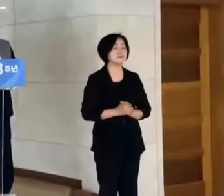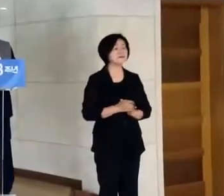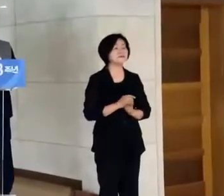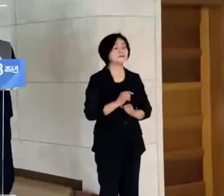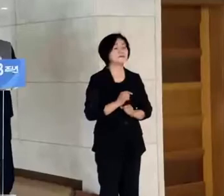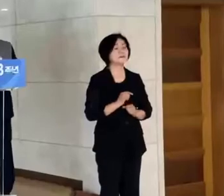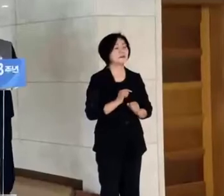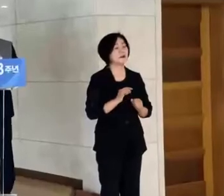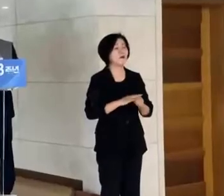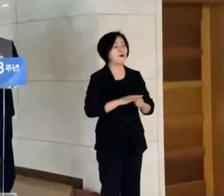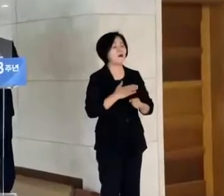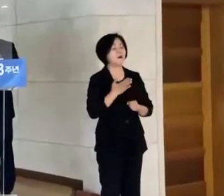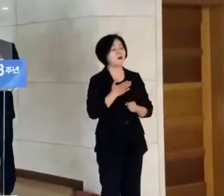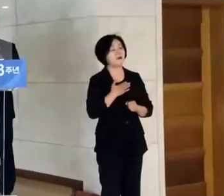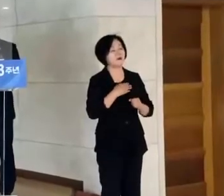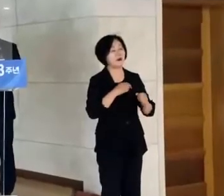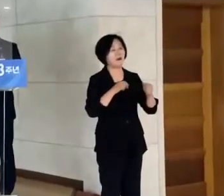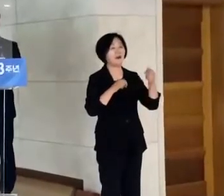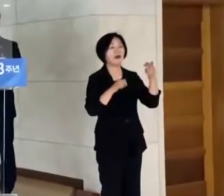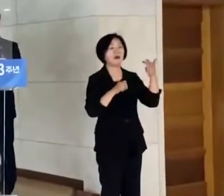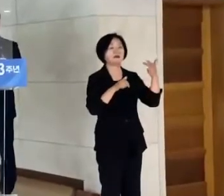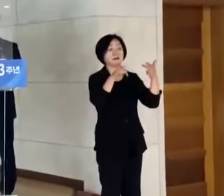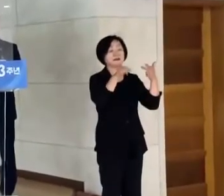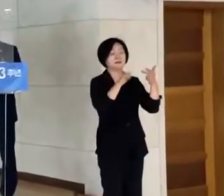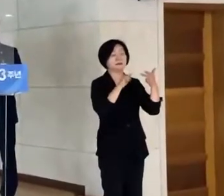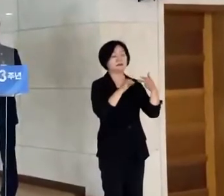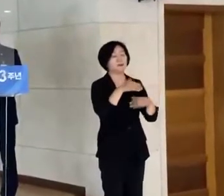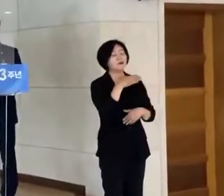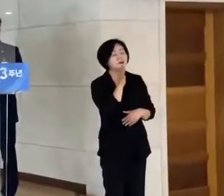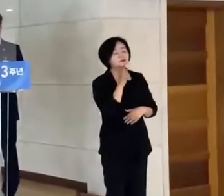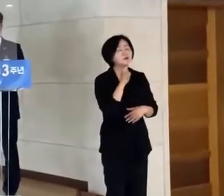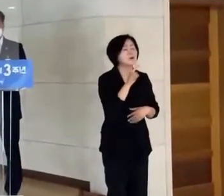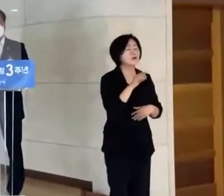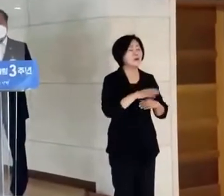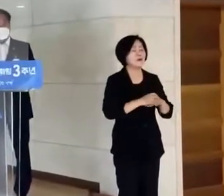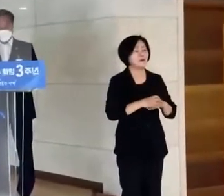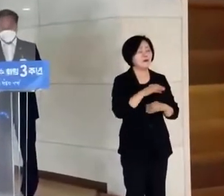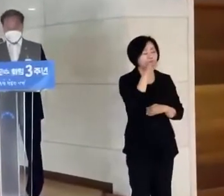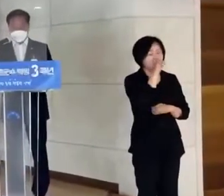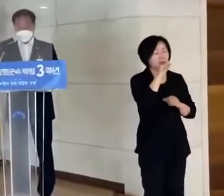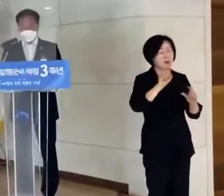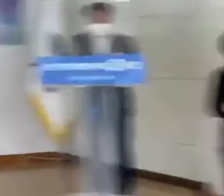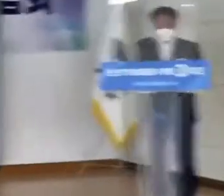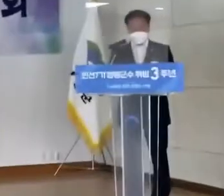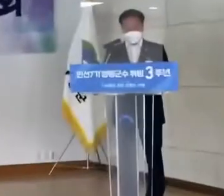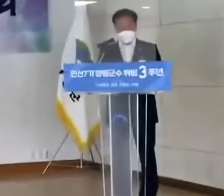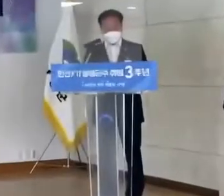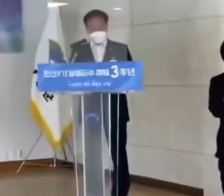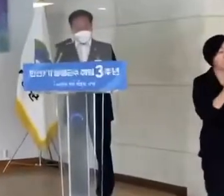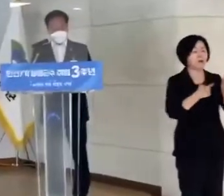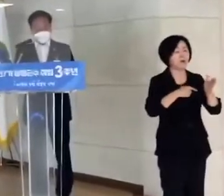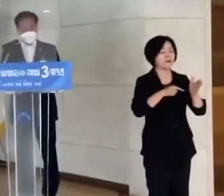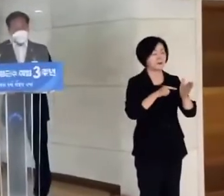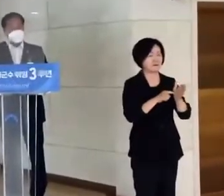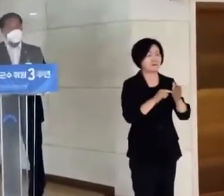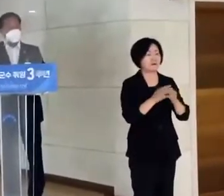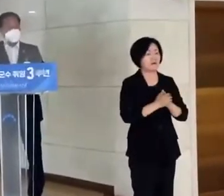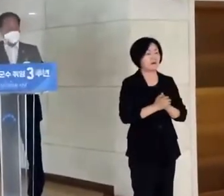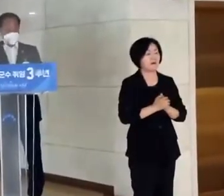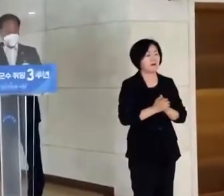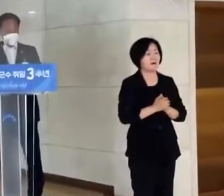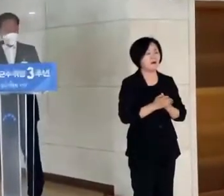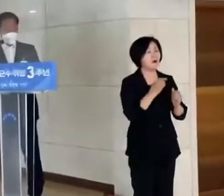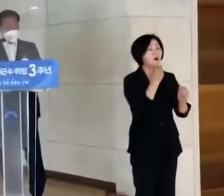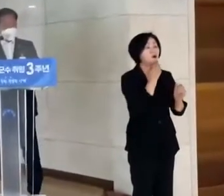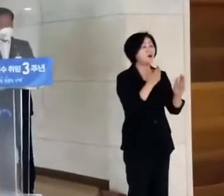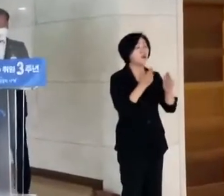그렇습니다. 민선 7기 양평은 어르신이라면 누구나 높은 삶의 질을 영위하실 수 있도록